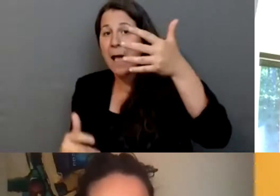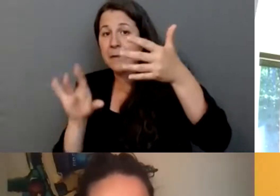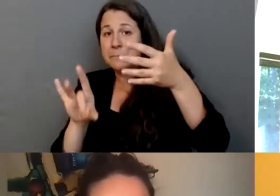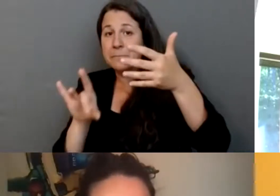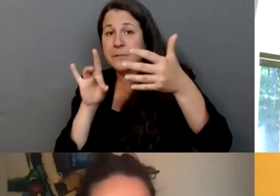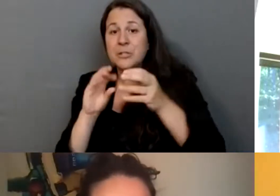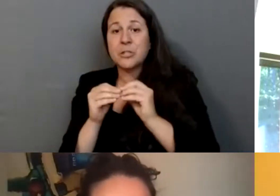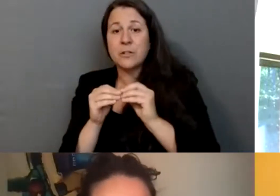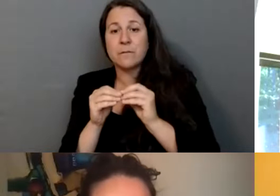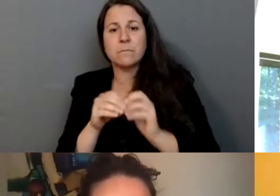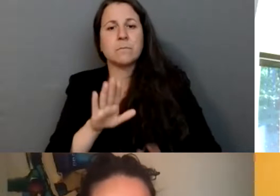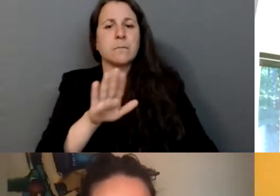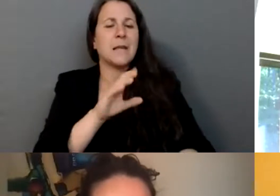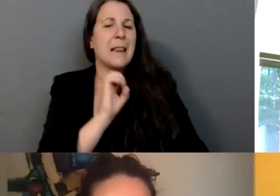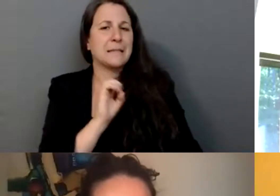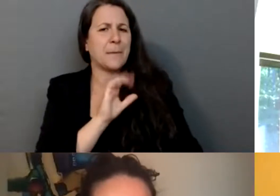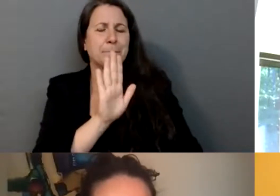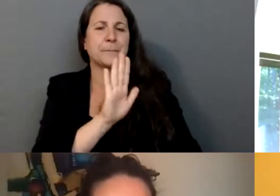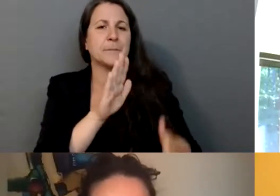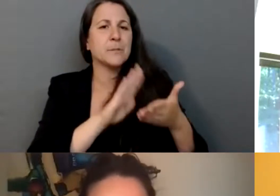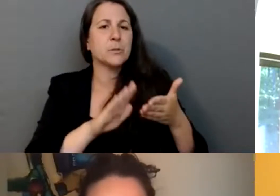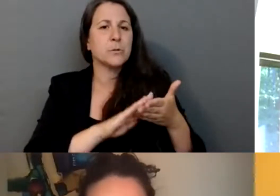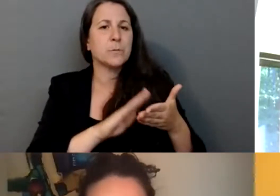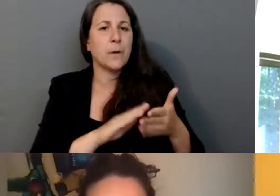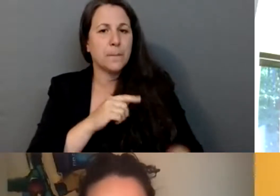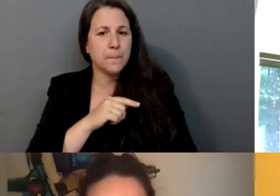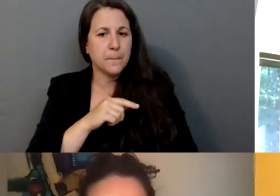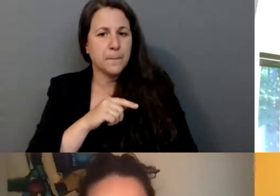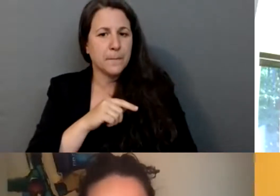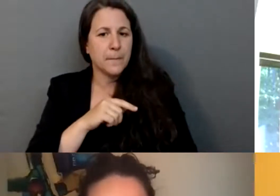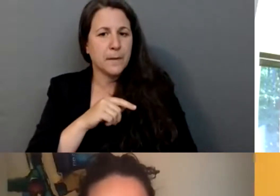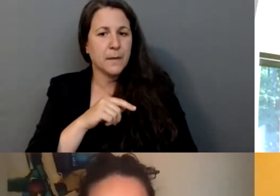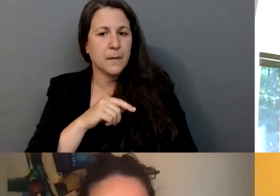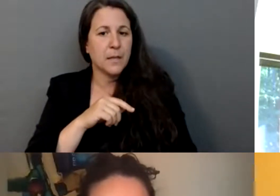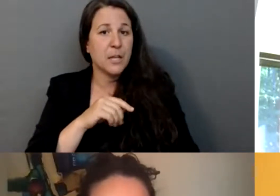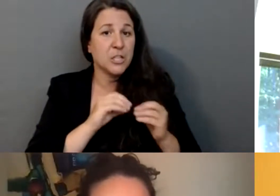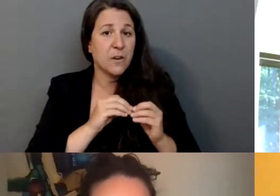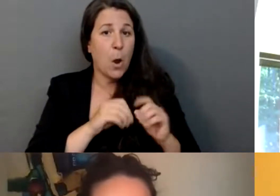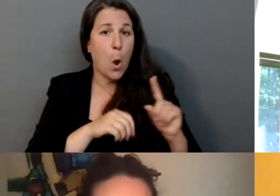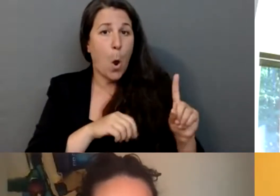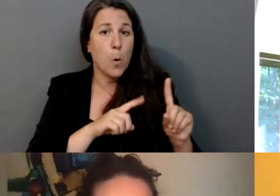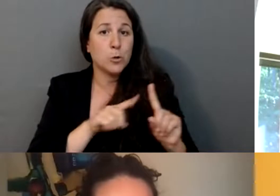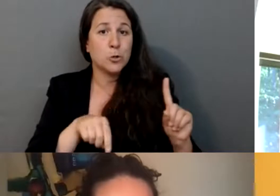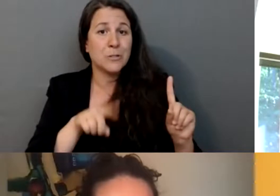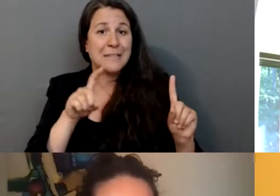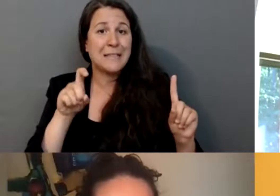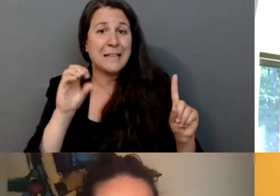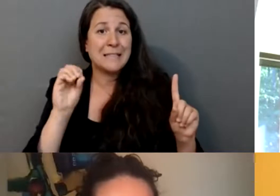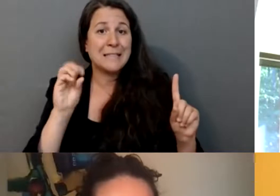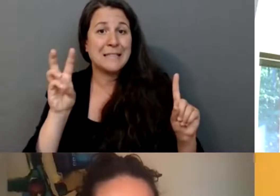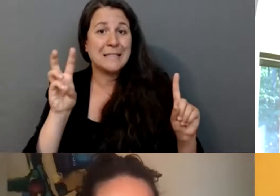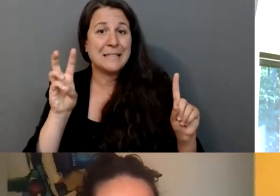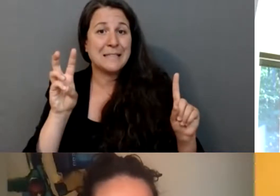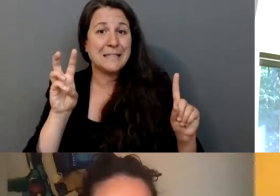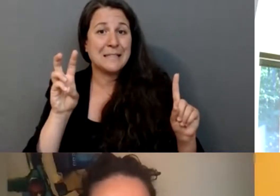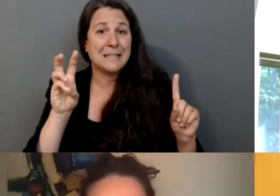chiffre? Stéphanie, excuse-moi Stéphanie, est-ce que le chiffre peut être entre 1 et 106 parce qu'on a une liste d'inscription à